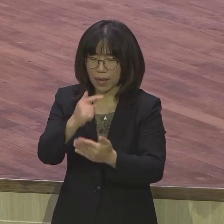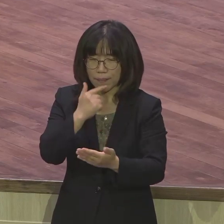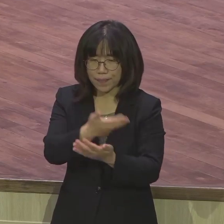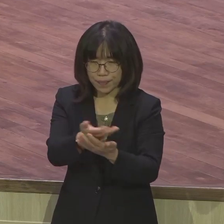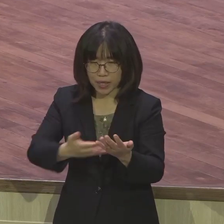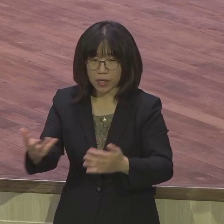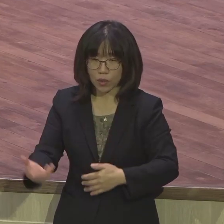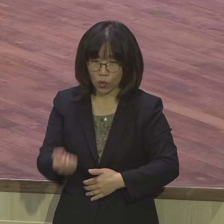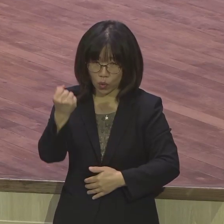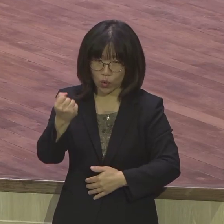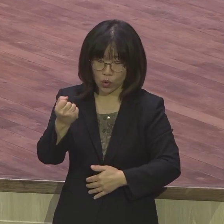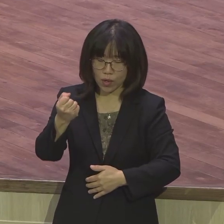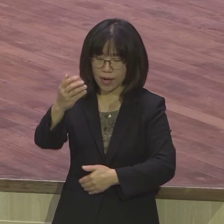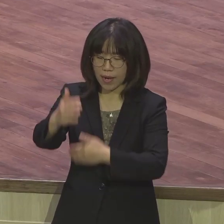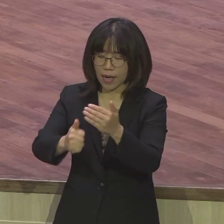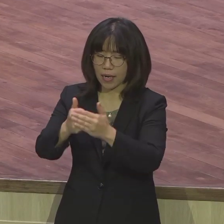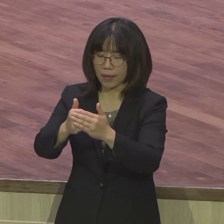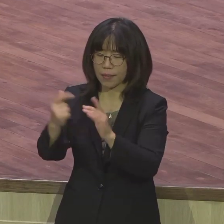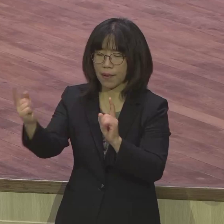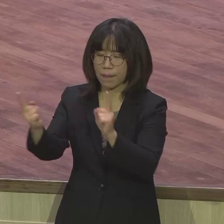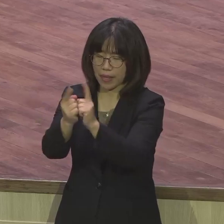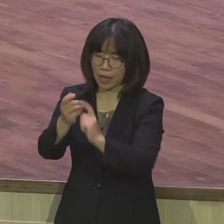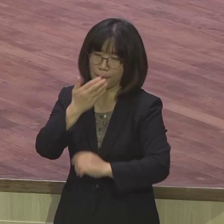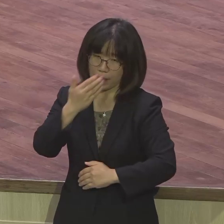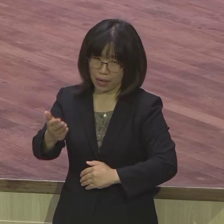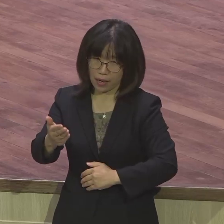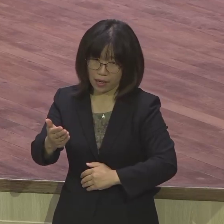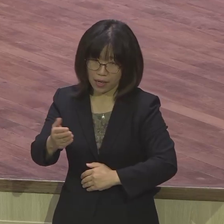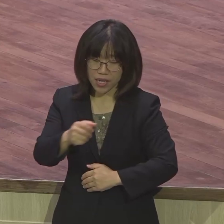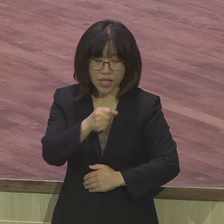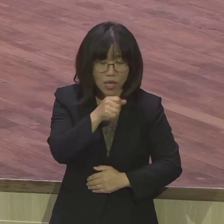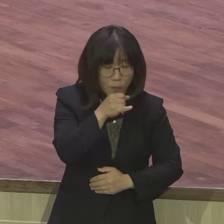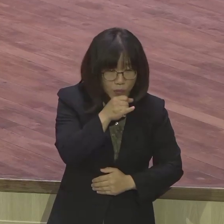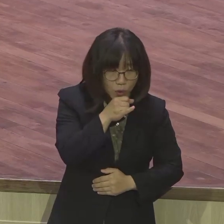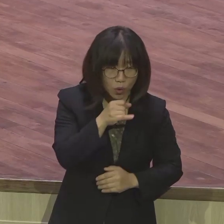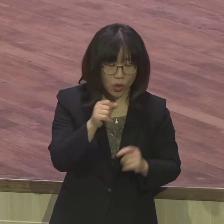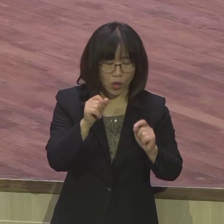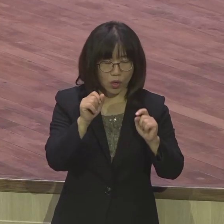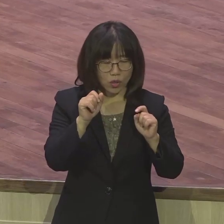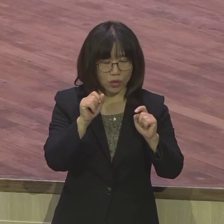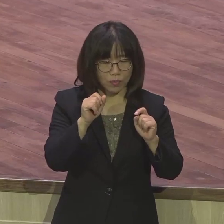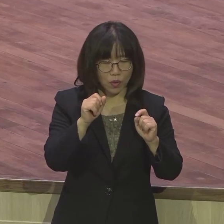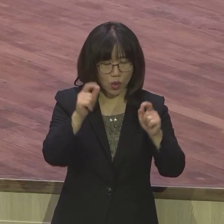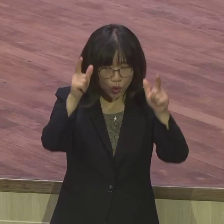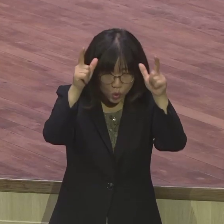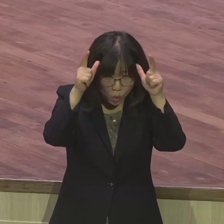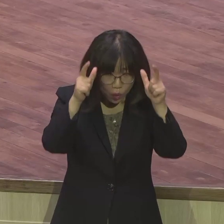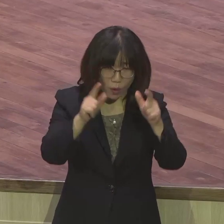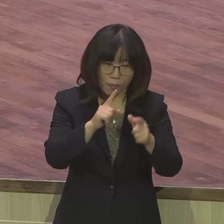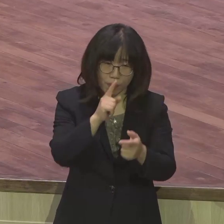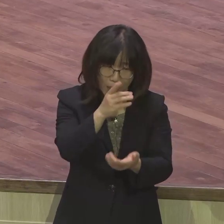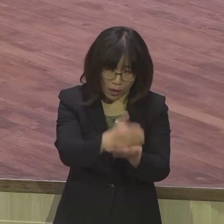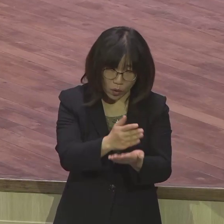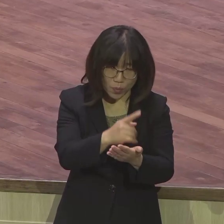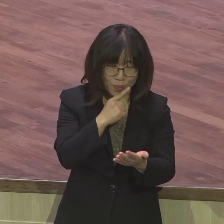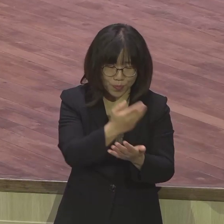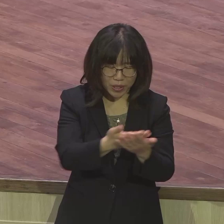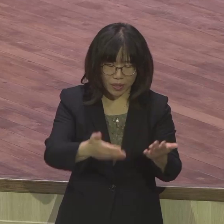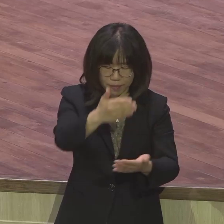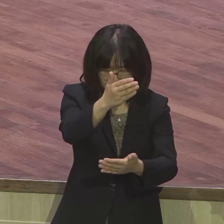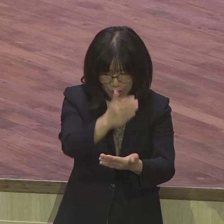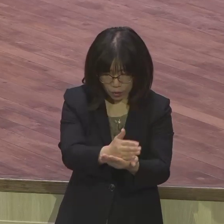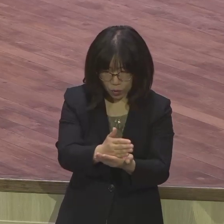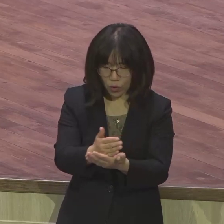들어가게 하셨느니라. 그 예수 그리스도께서 염소와 송아지 피 아니라 자기 피로 단번에 영원히 우리 인생의 모든 저주의